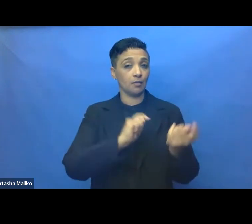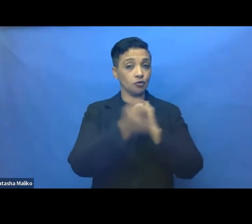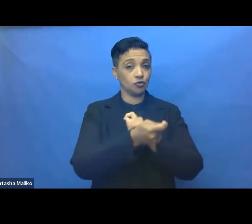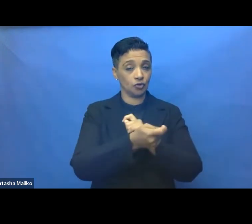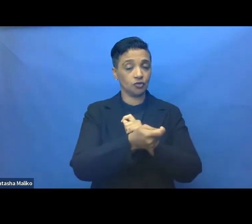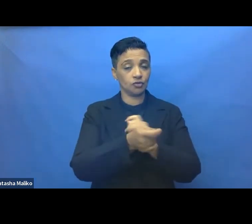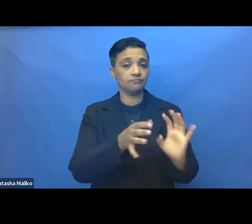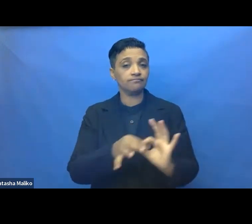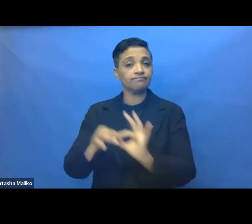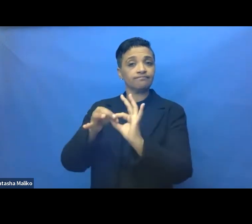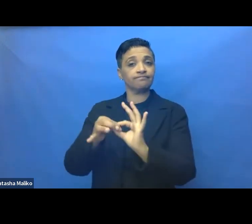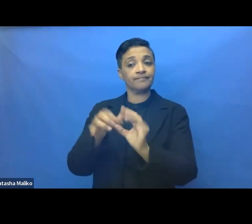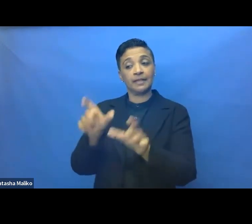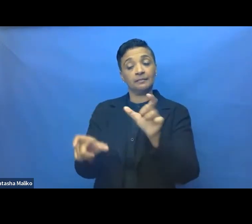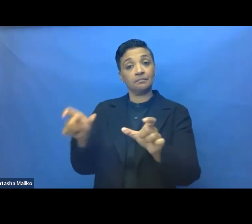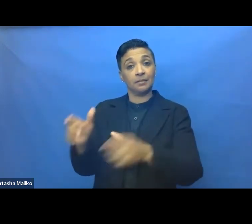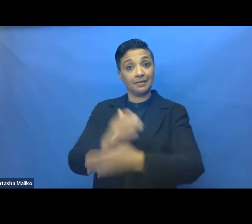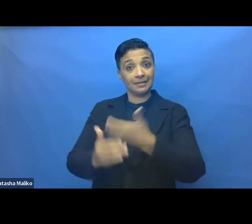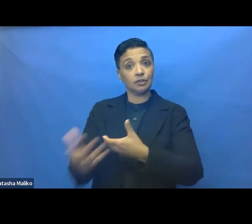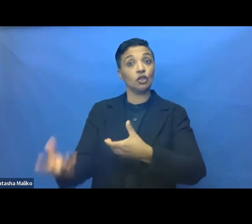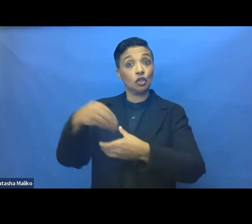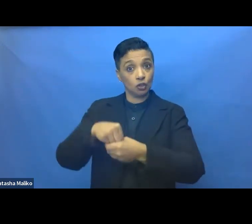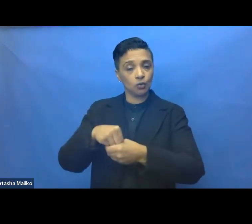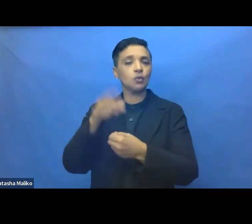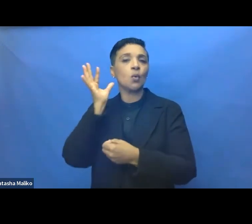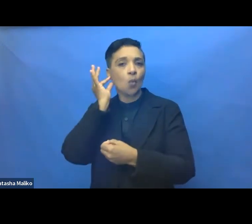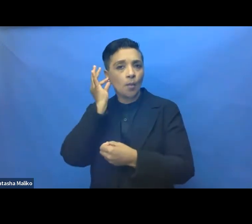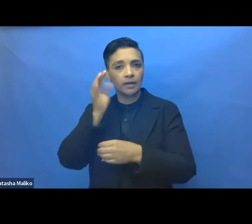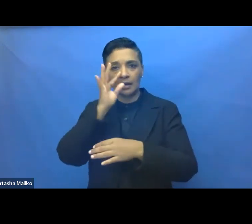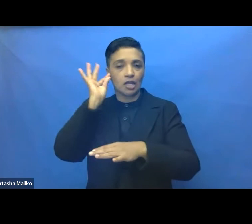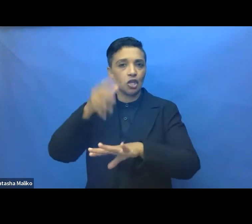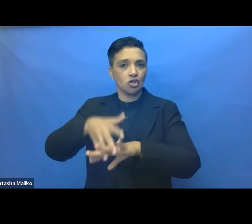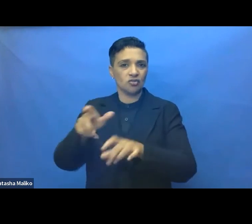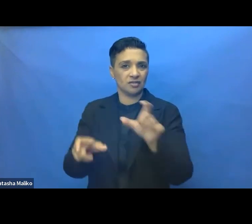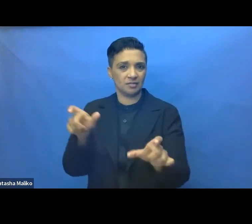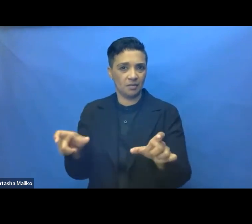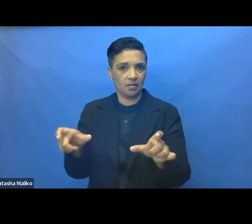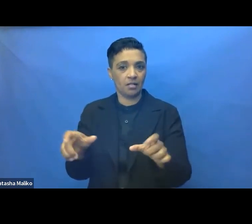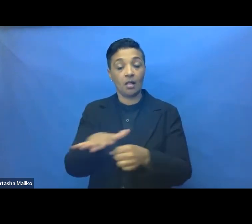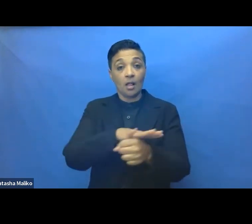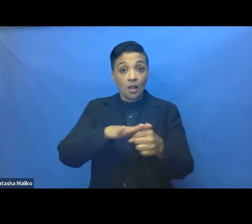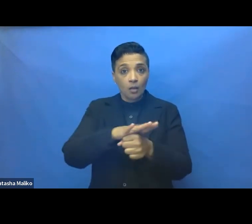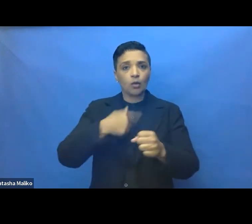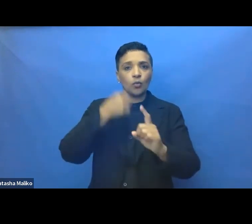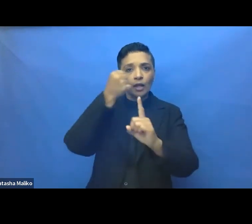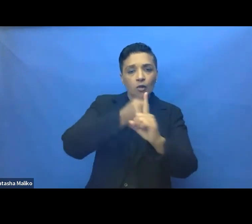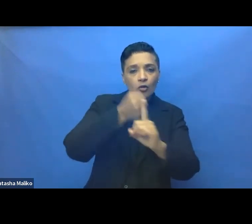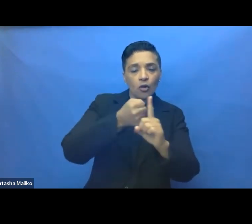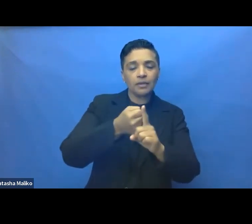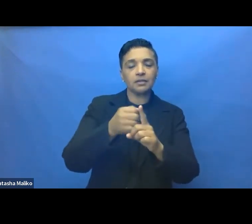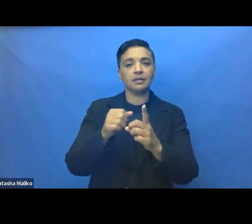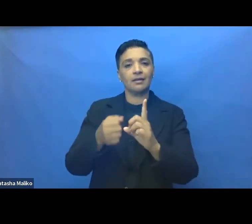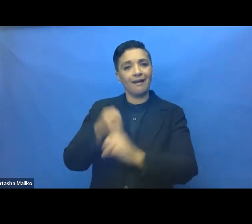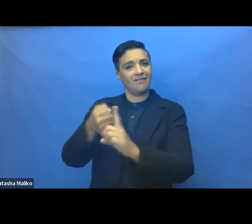cette discussion ont devenu une référence pour la politique liée à l'impact